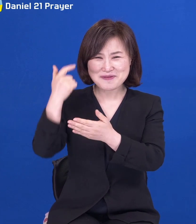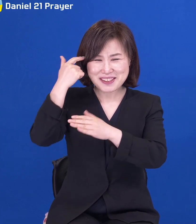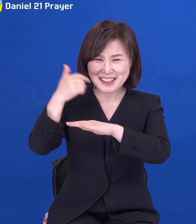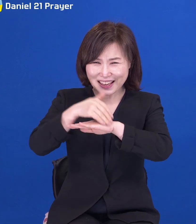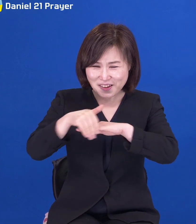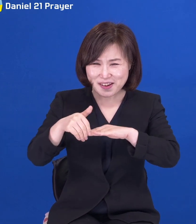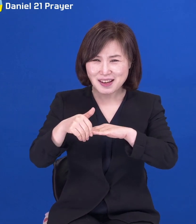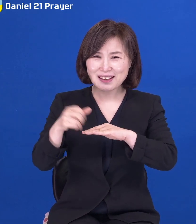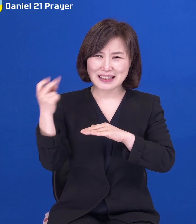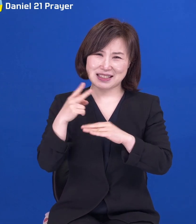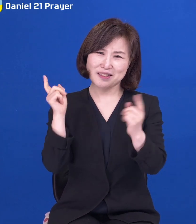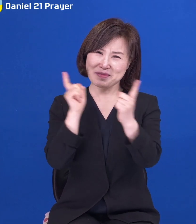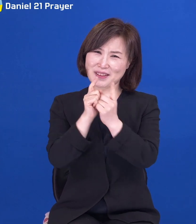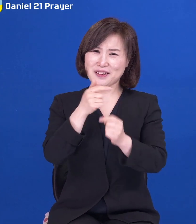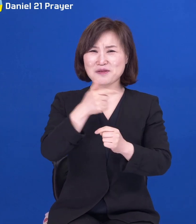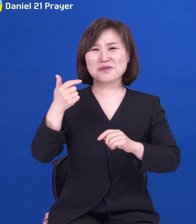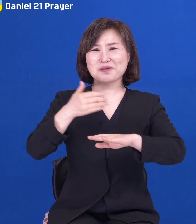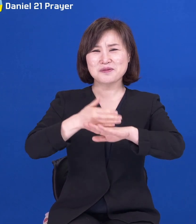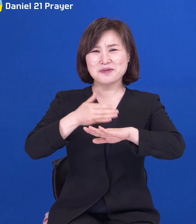고맙소.